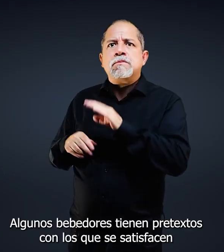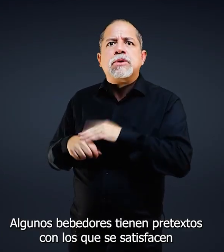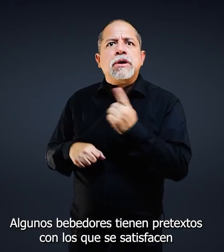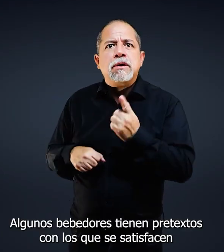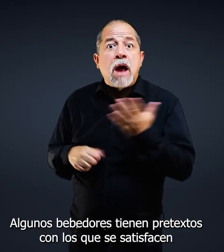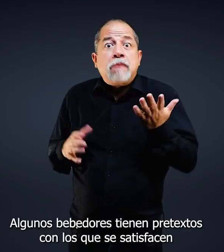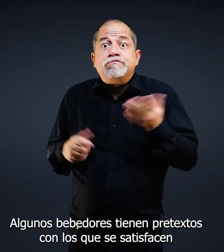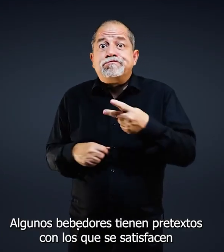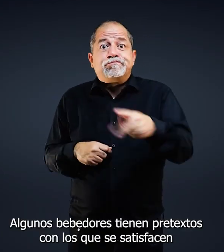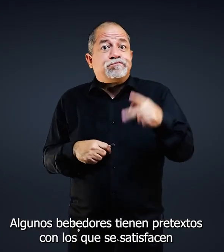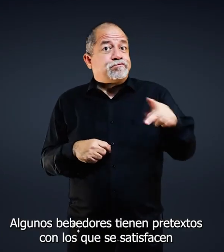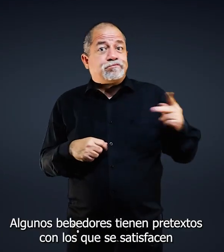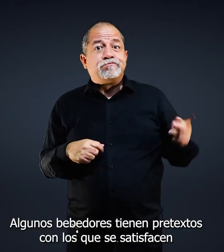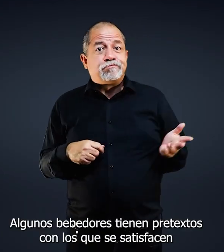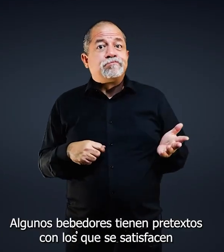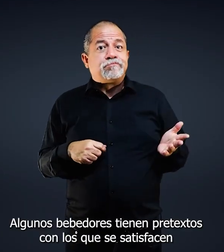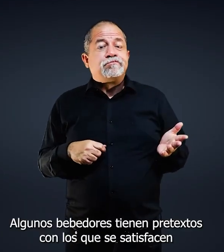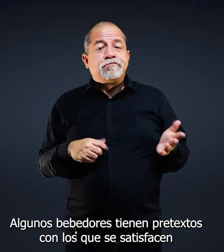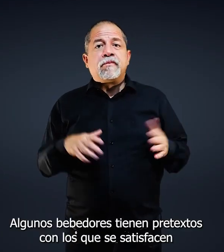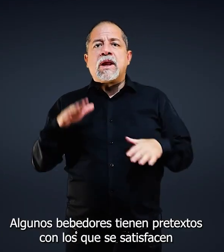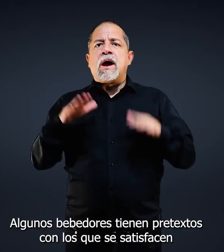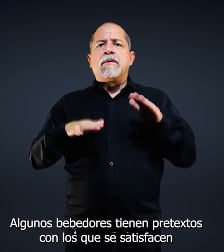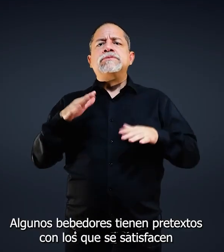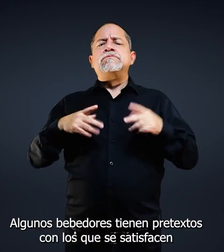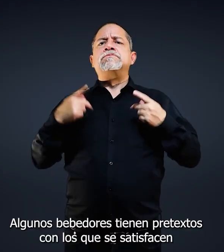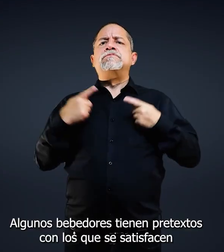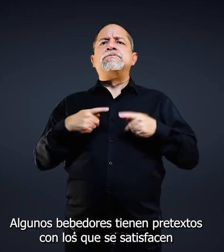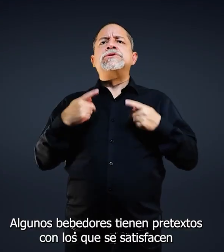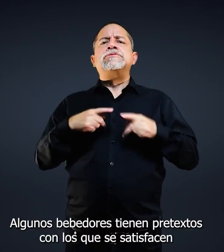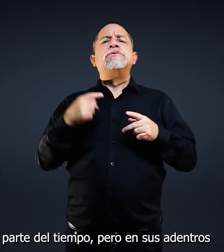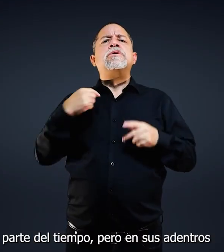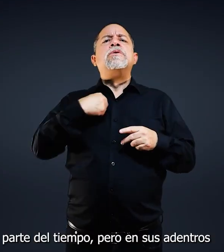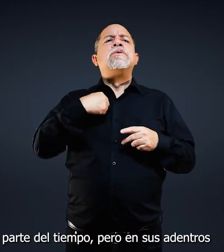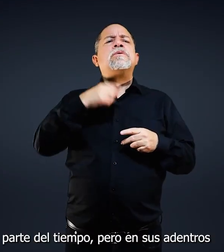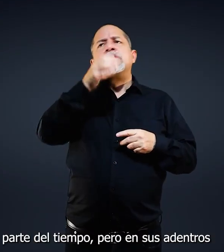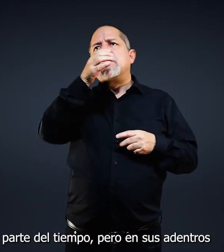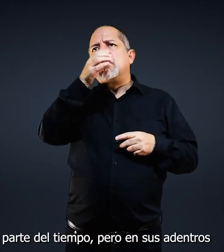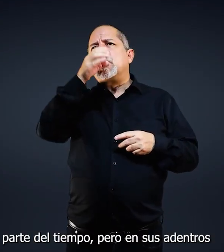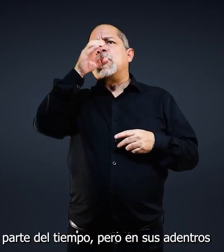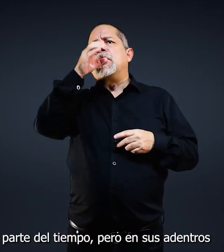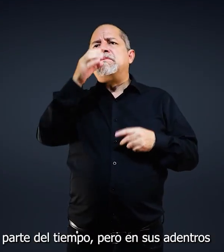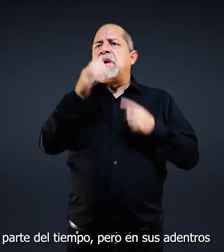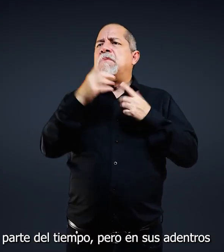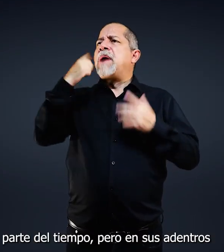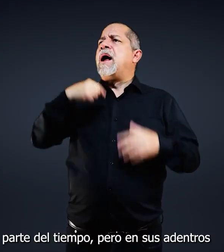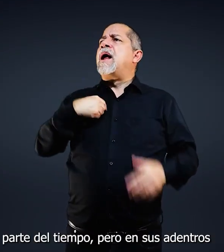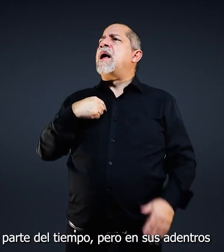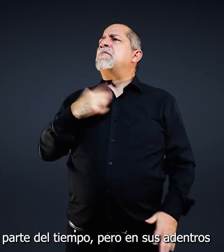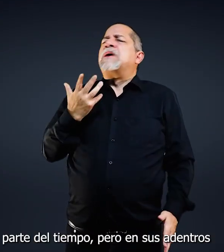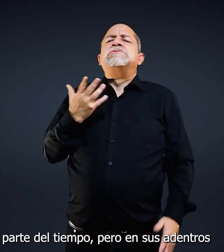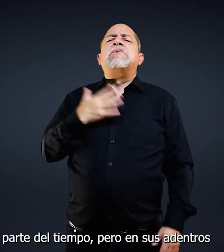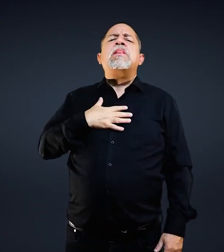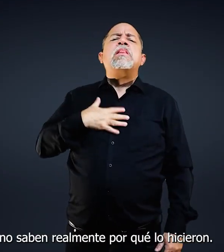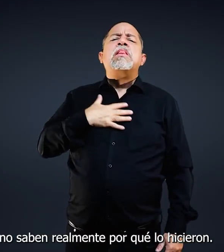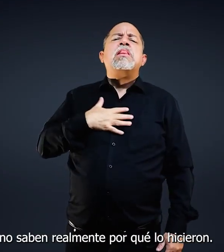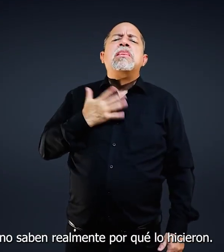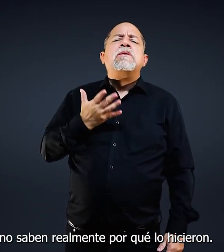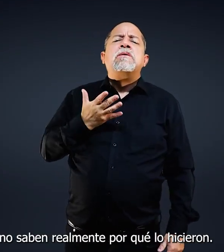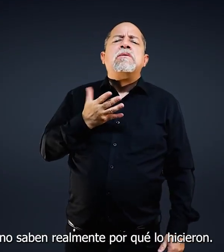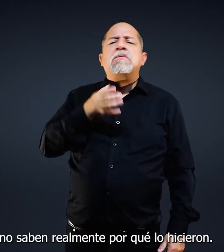Algunos bebedores tienen pretextos con los que se satisfacen parte del tiempo, pero en sus adentros no saben realmente por